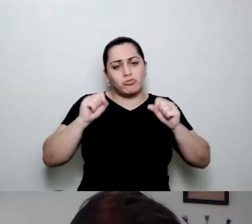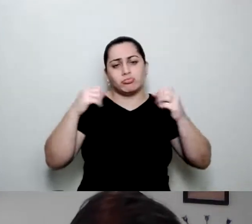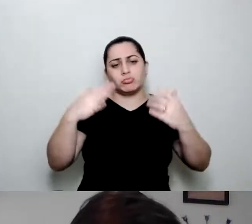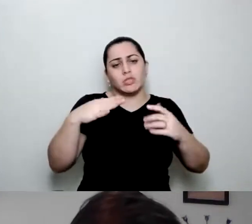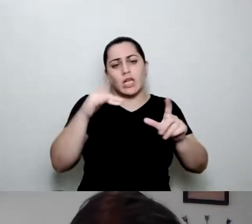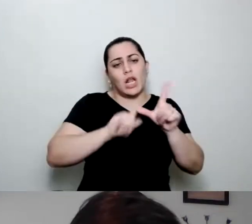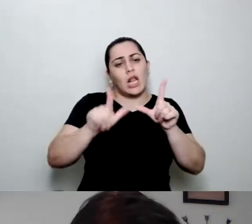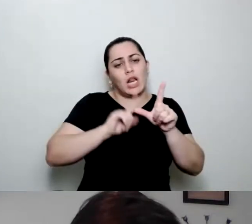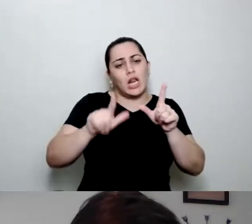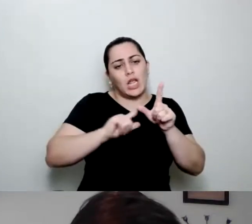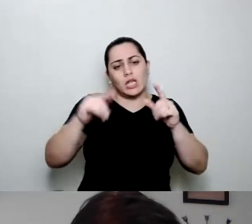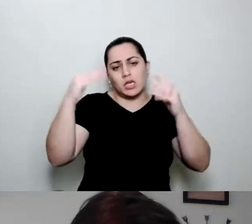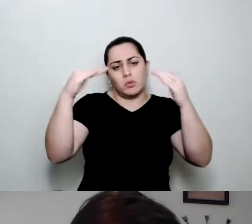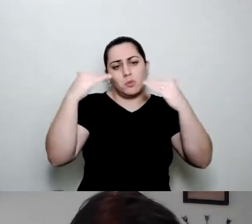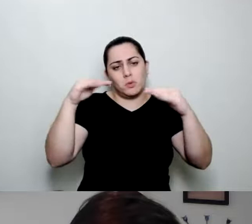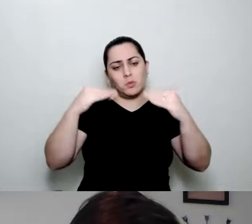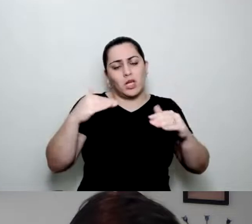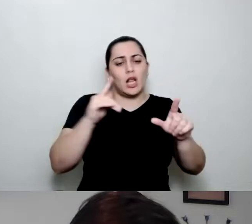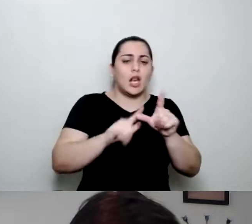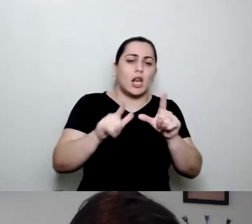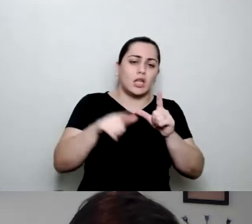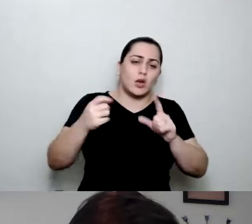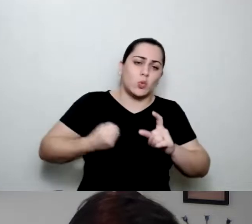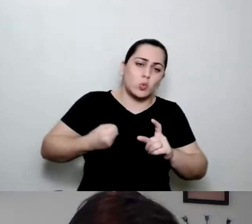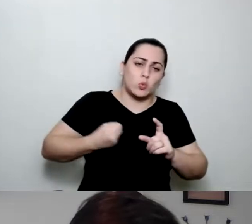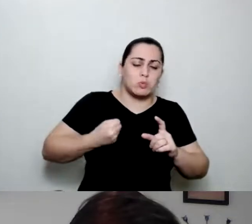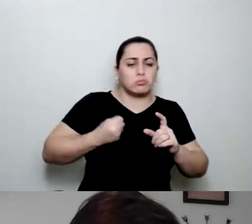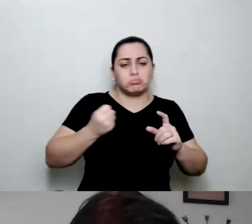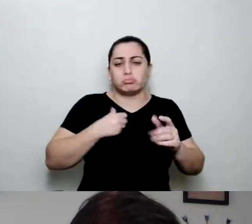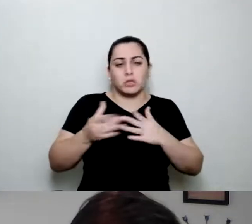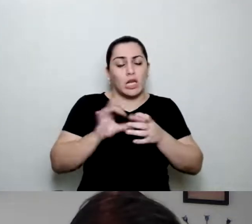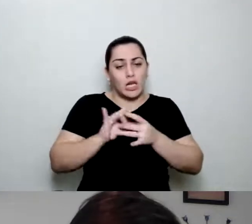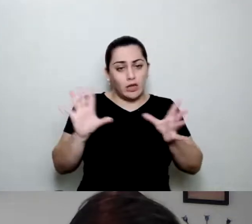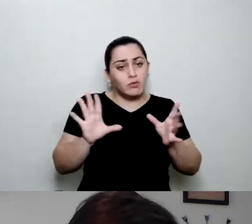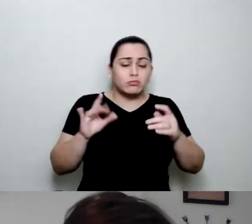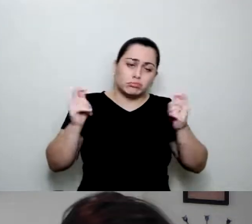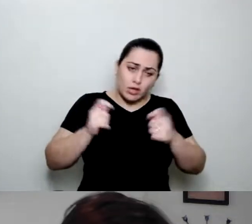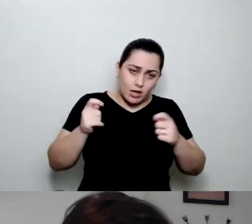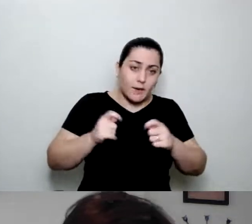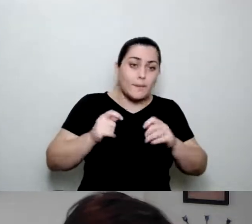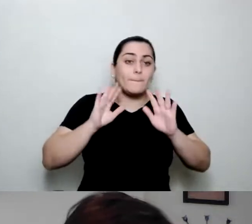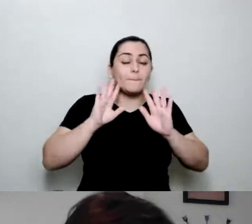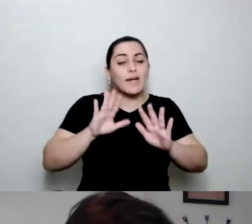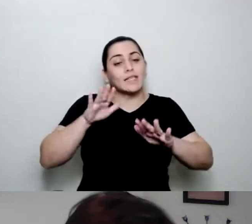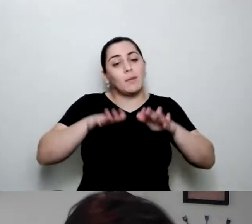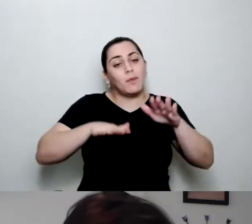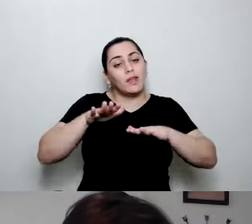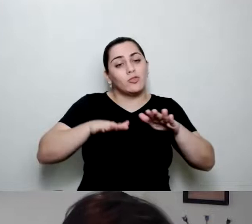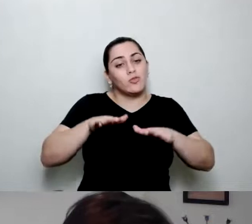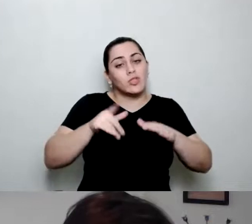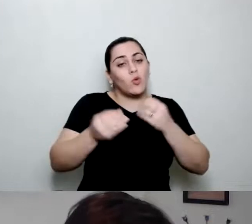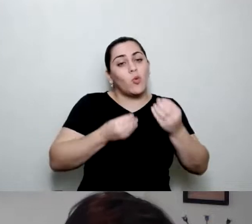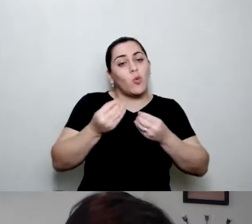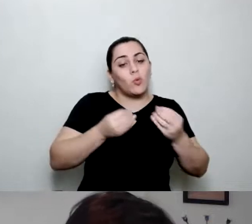letras e números, dígitos totalmente aleatório. Funciona, mas depende do seu sistema